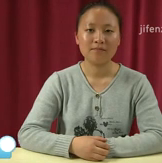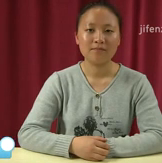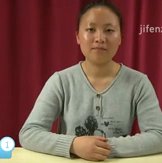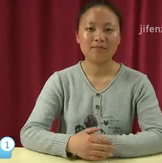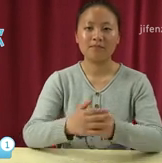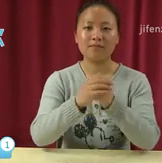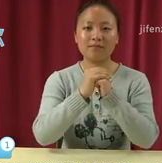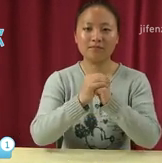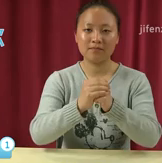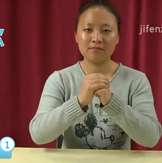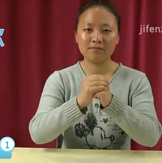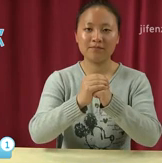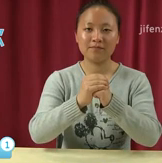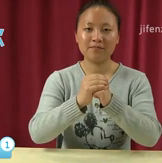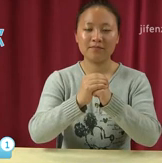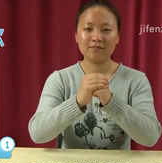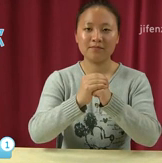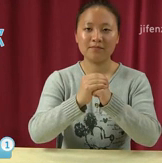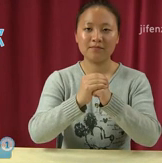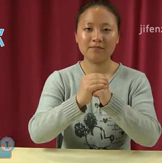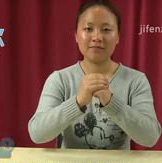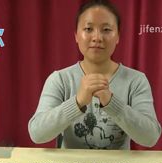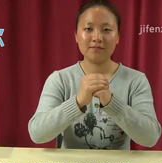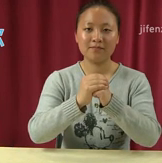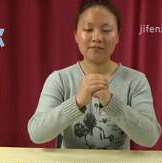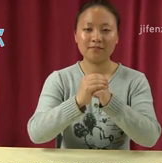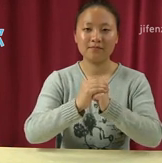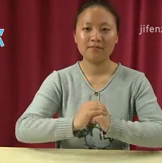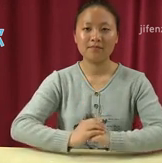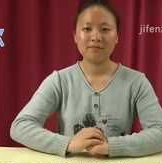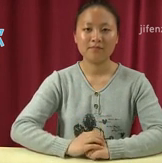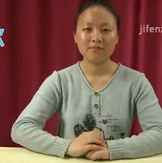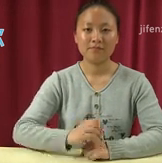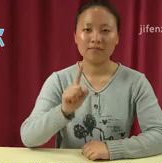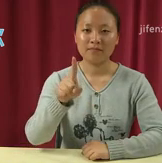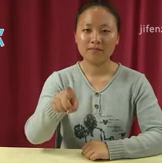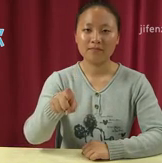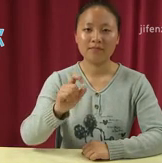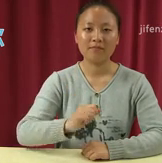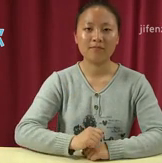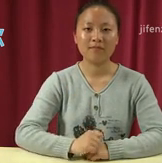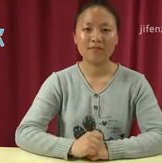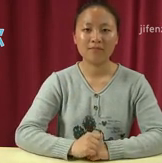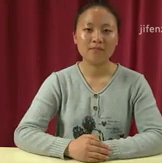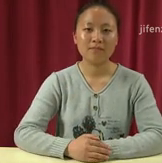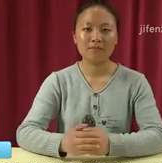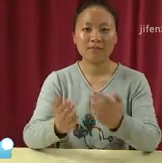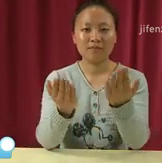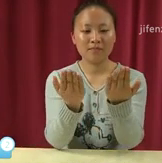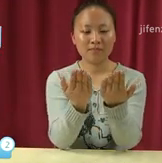步，双手抱拳做祝福的样子，这个动作表示祝你。第二步，